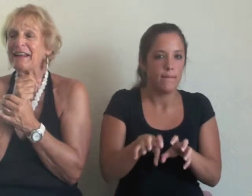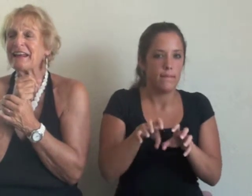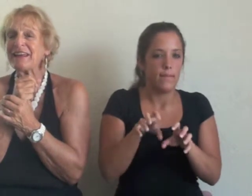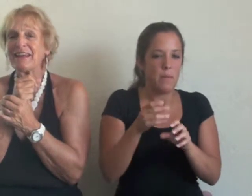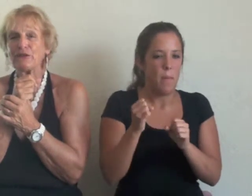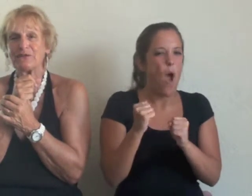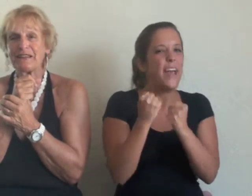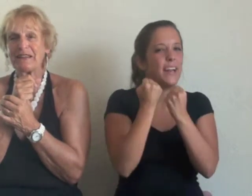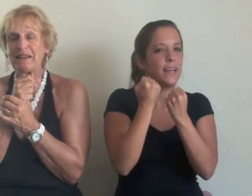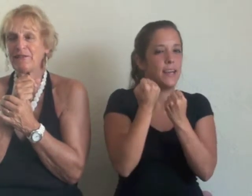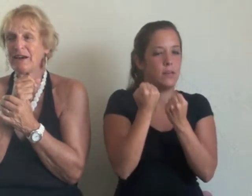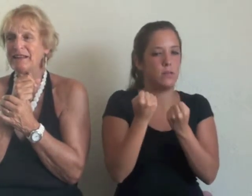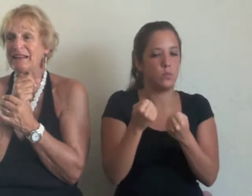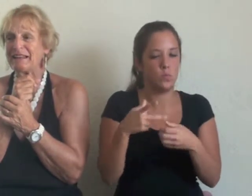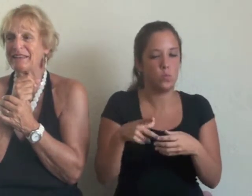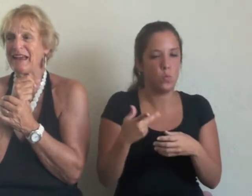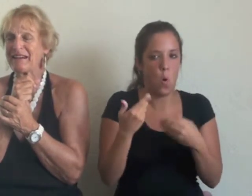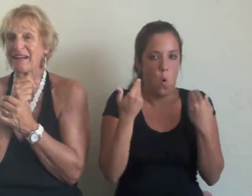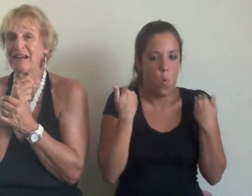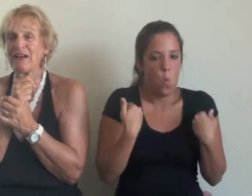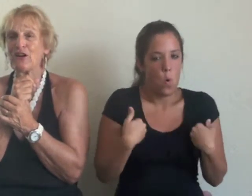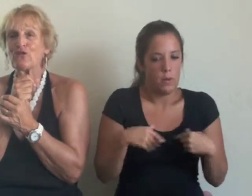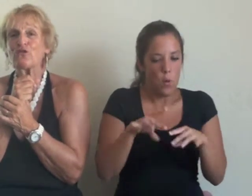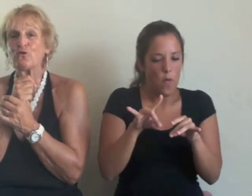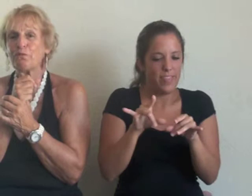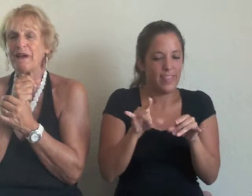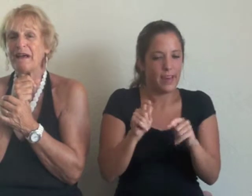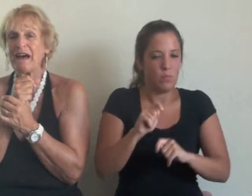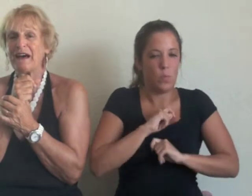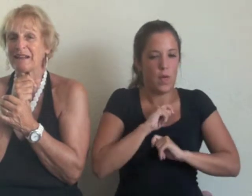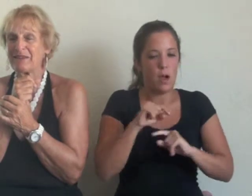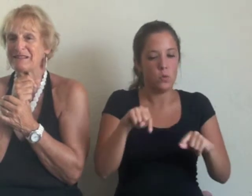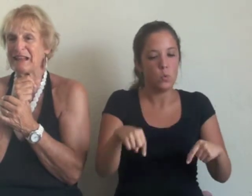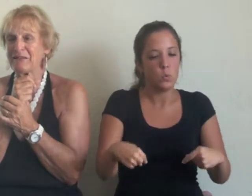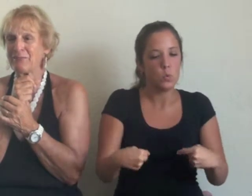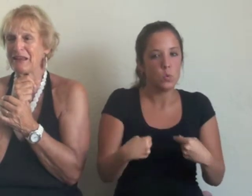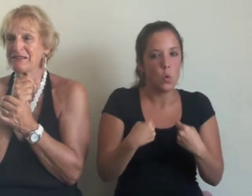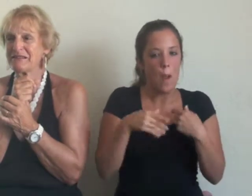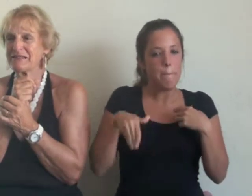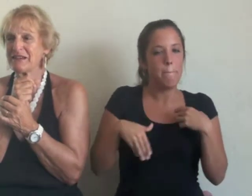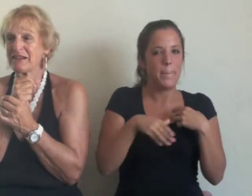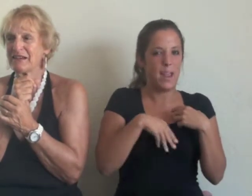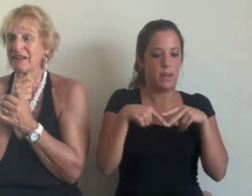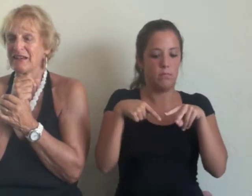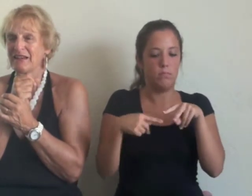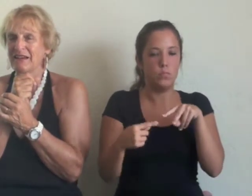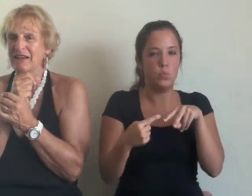la energía nutritiva de la tierra sube a través de los pies.